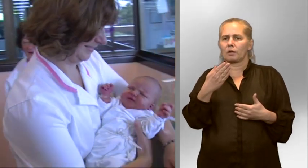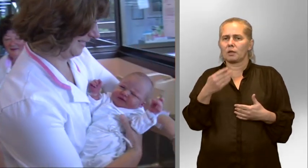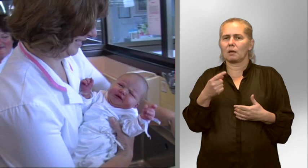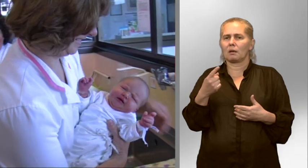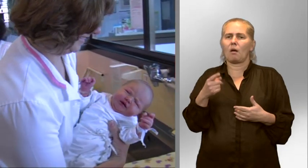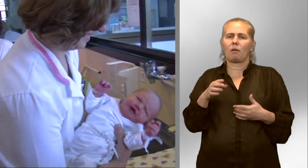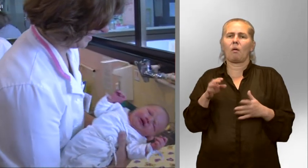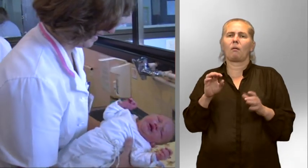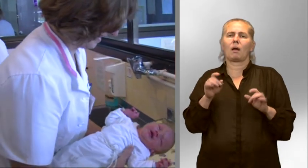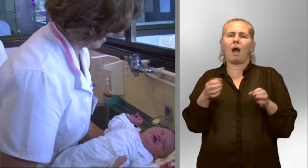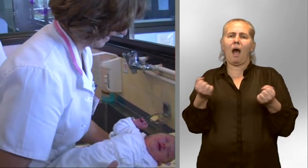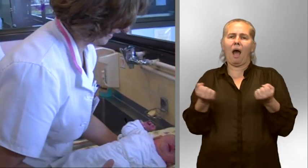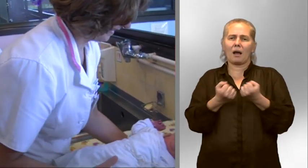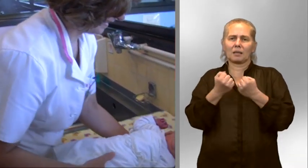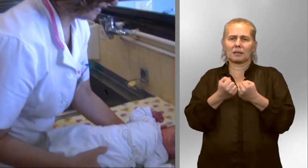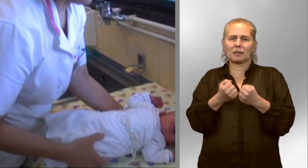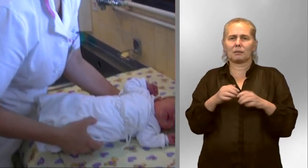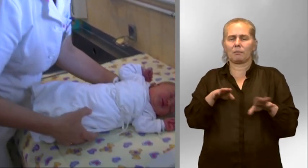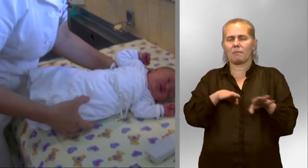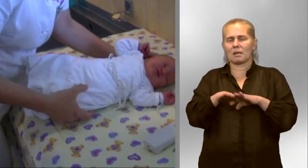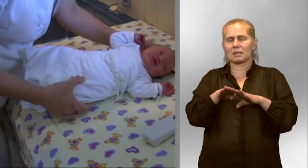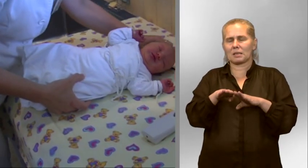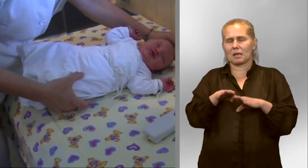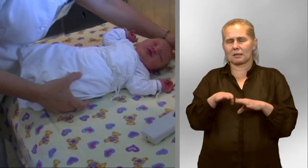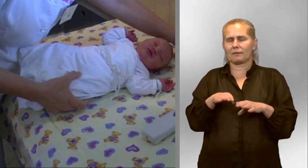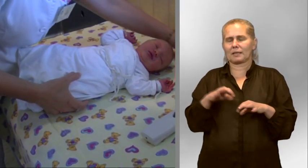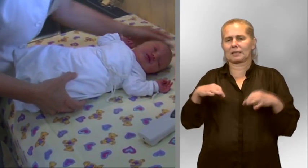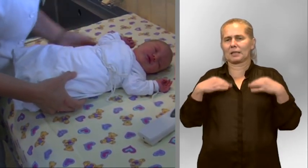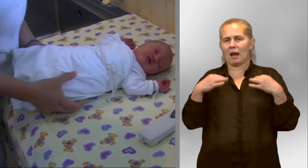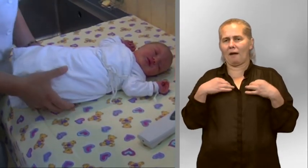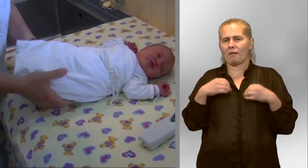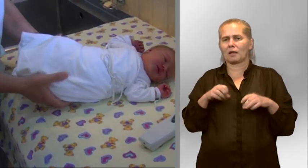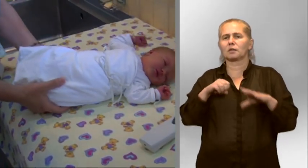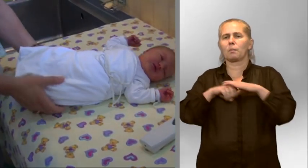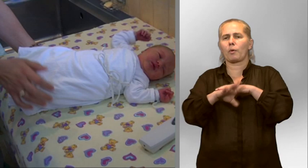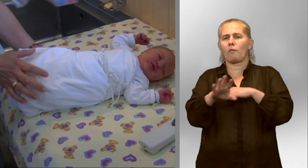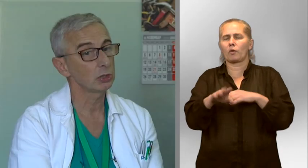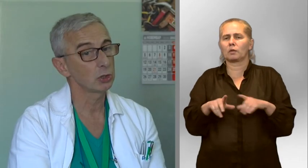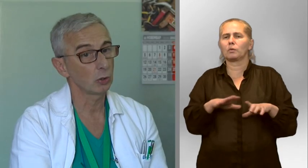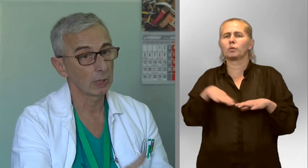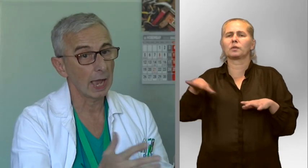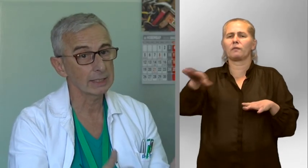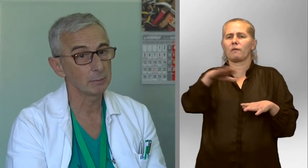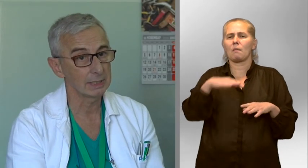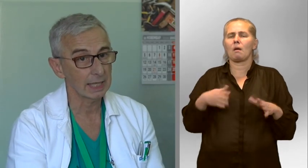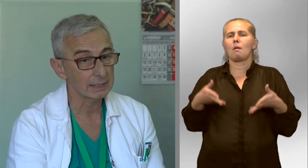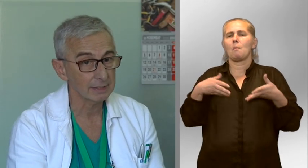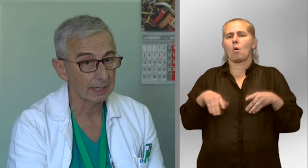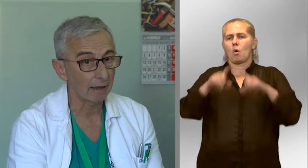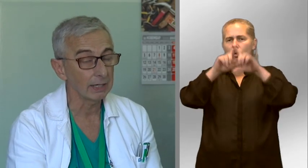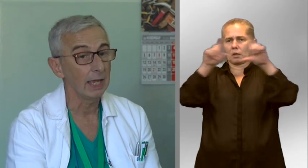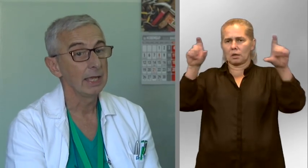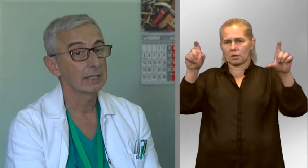Sada je uveden jedan vrlo jednostavan dijagnostički postupak koji je zahvaljujući određenoj akciji